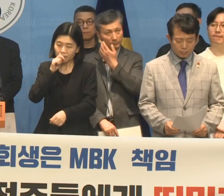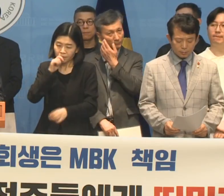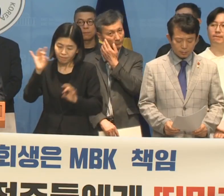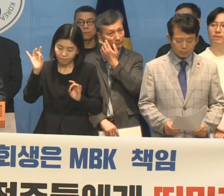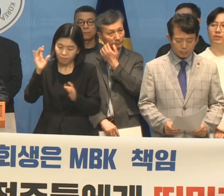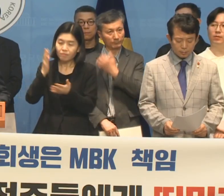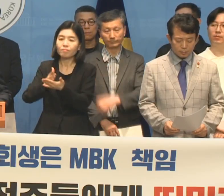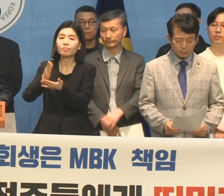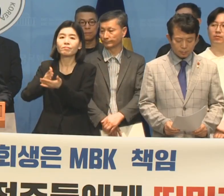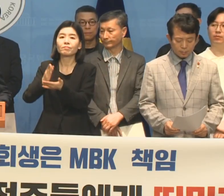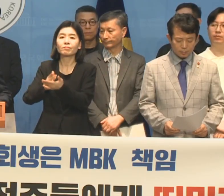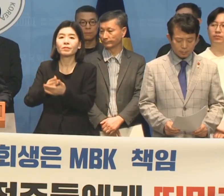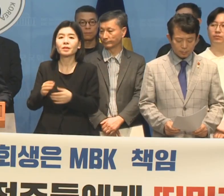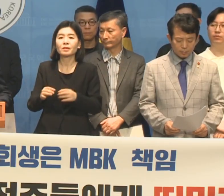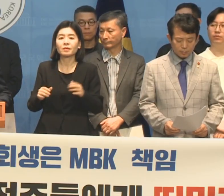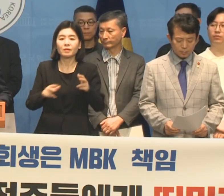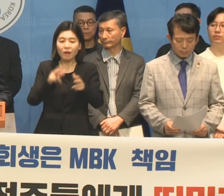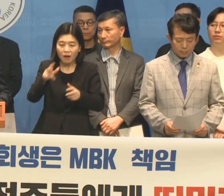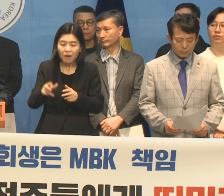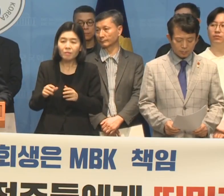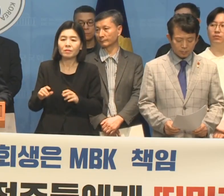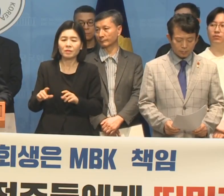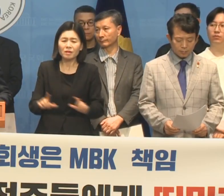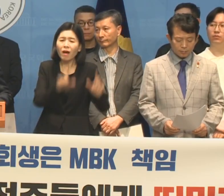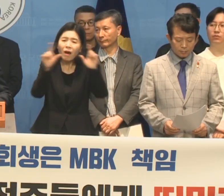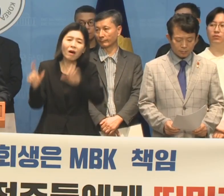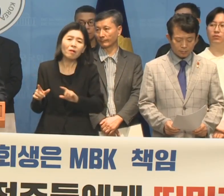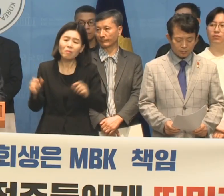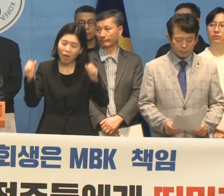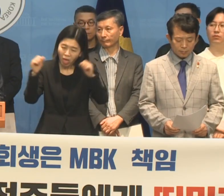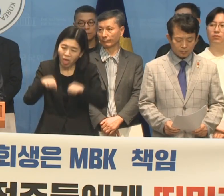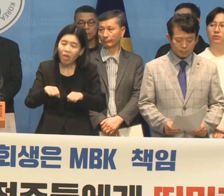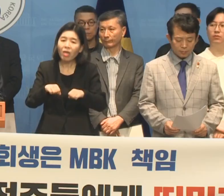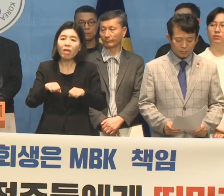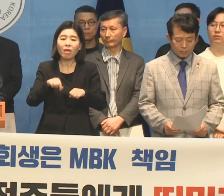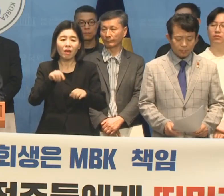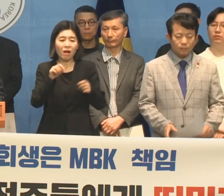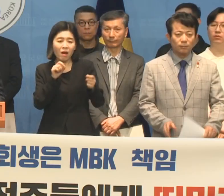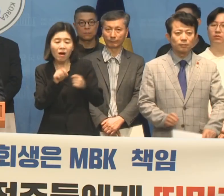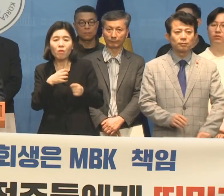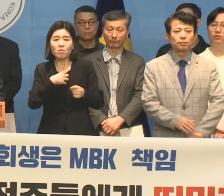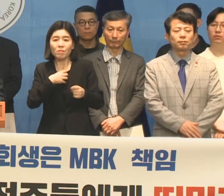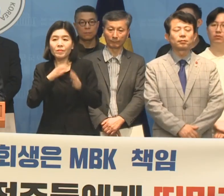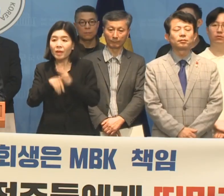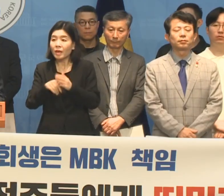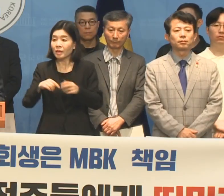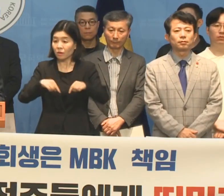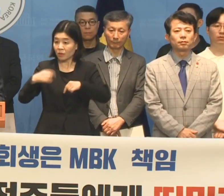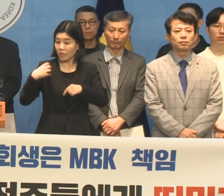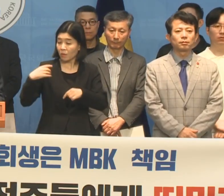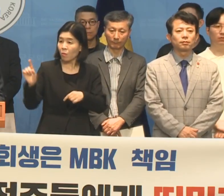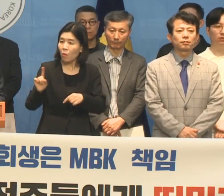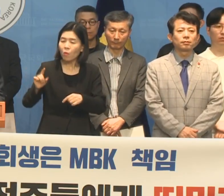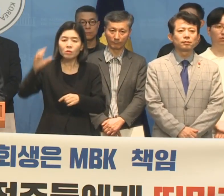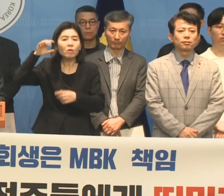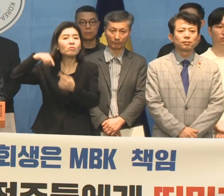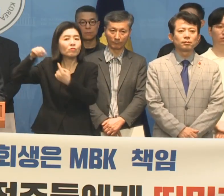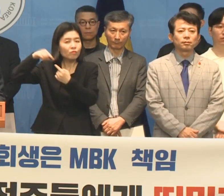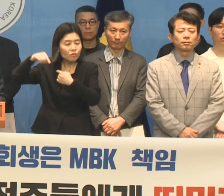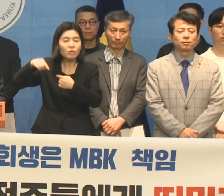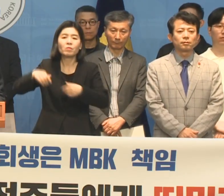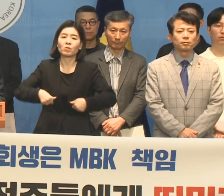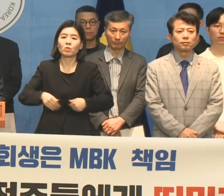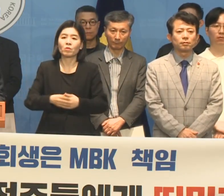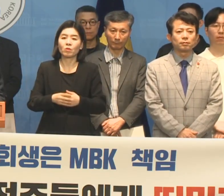마십시오. 이 무너지는 삶 앞에 정치가 해야 할 최소한의 책임이 바로 청문회입니다.